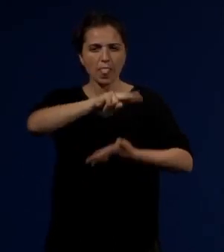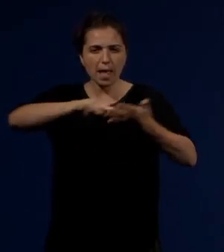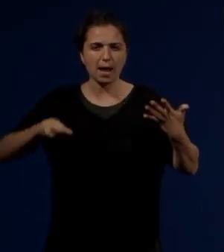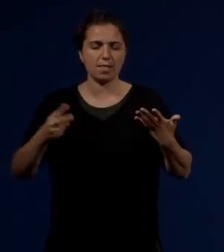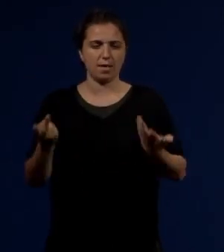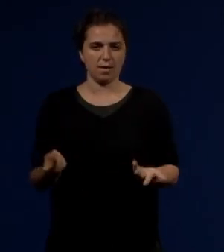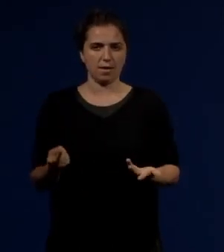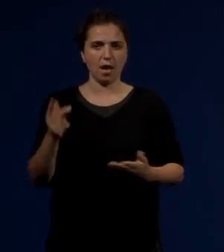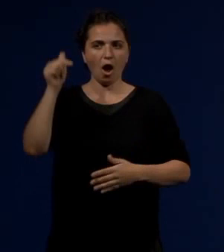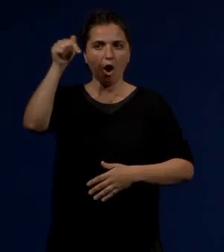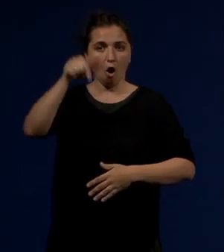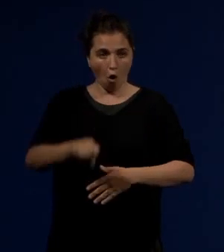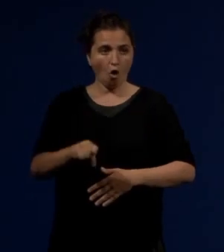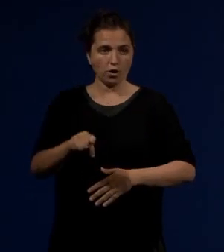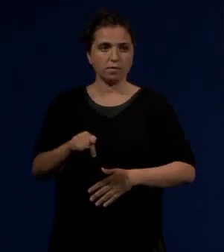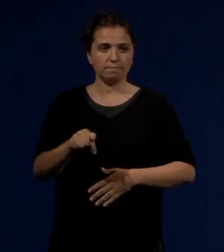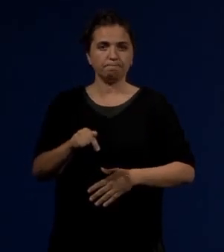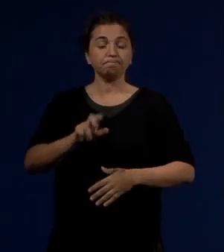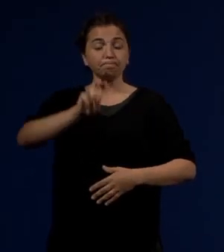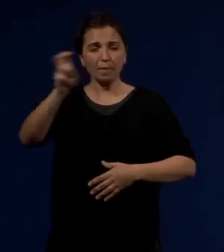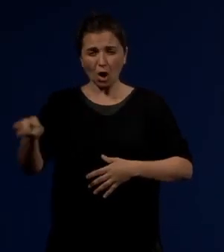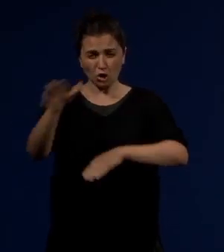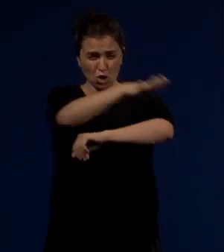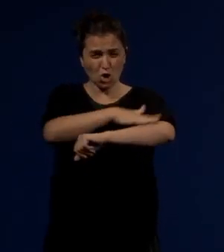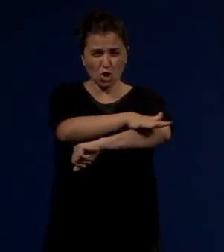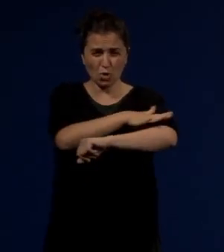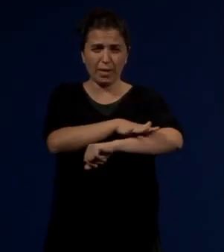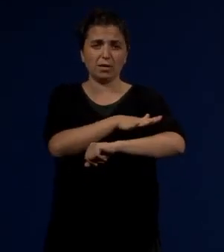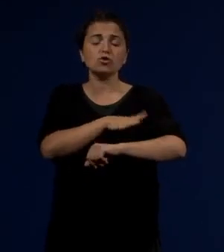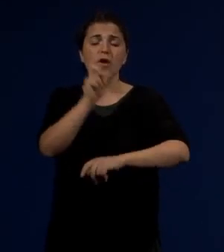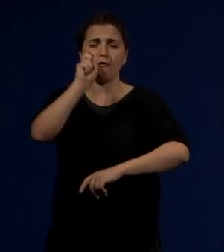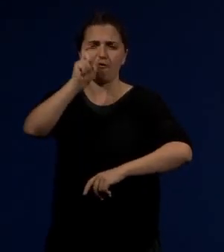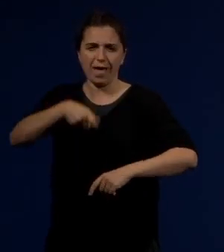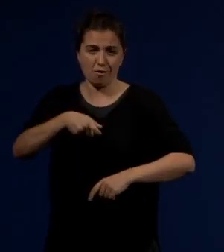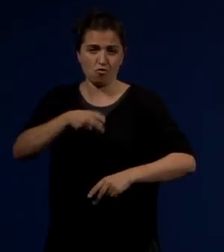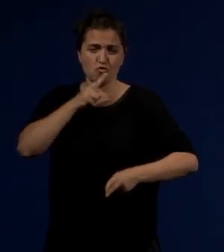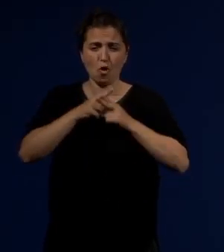institución que hoxe é a sede do autogoberno manciñado por Atila Núñez Feijóo.